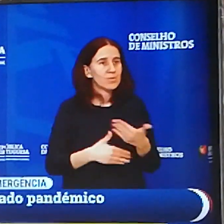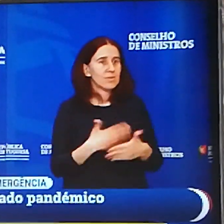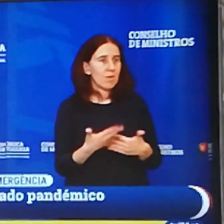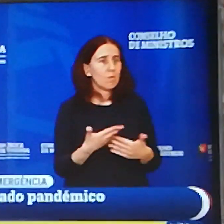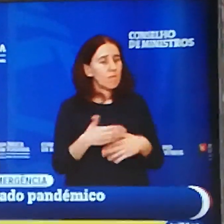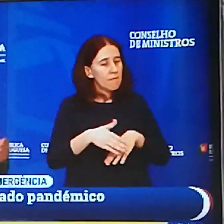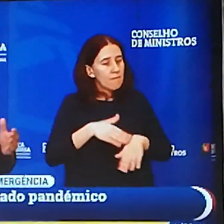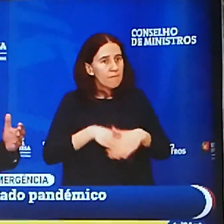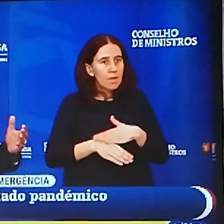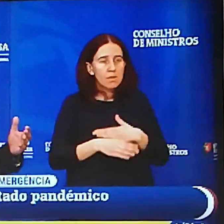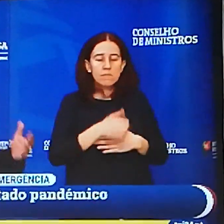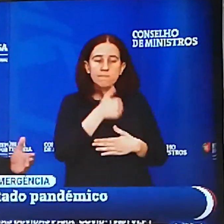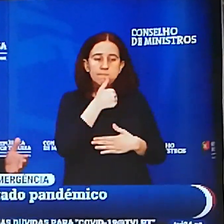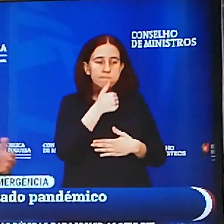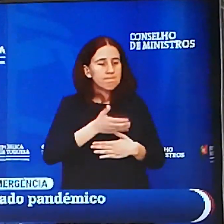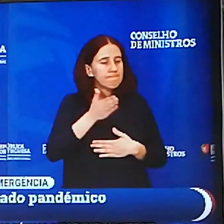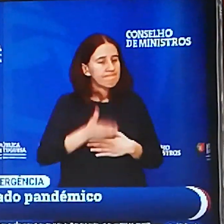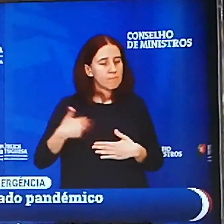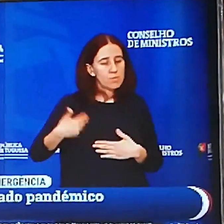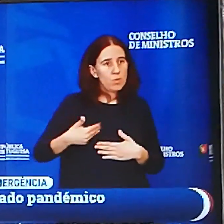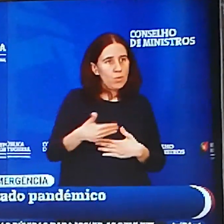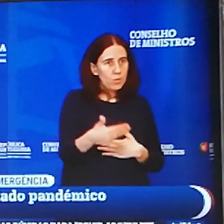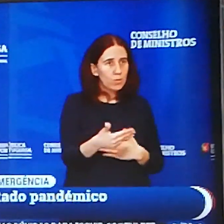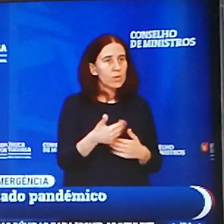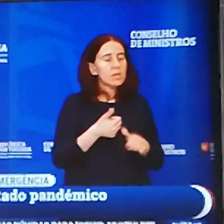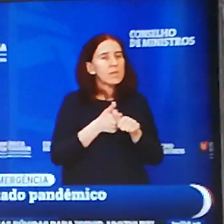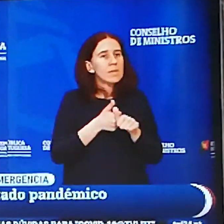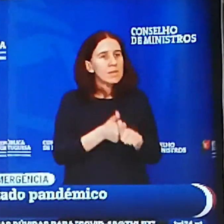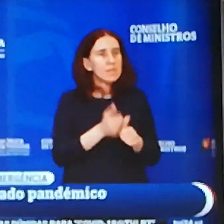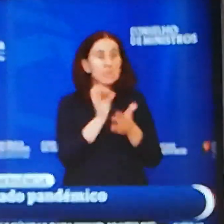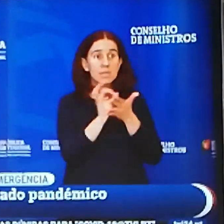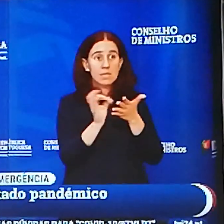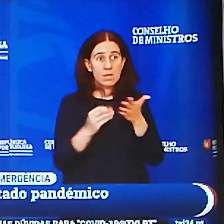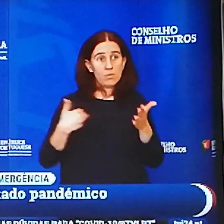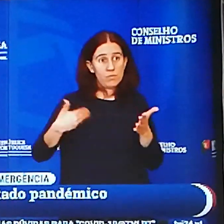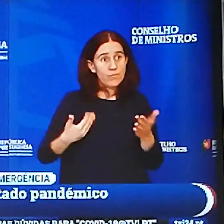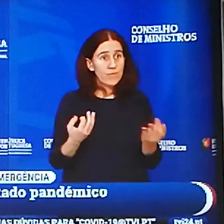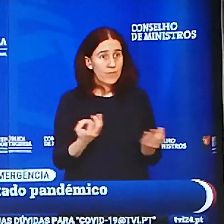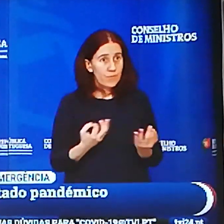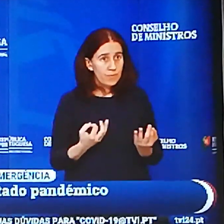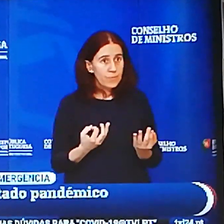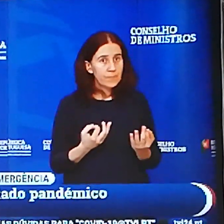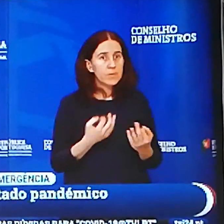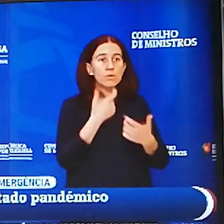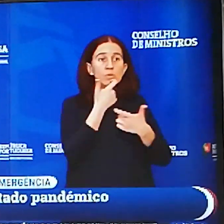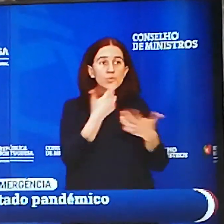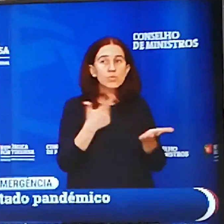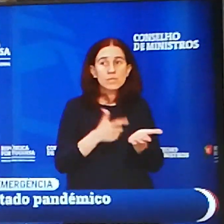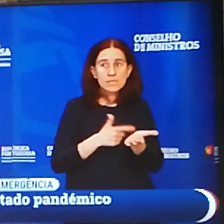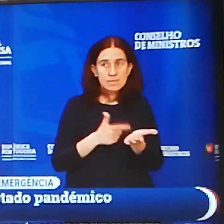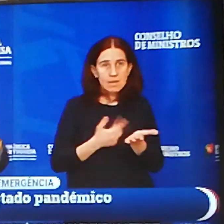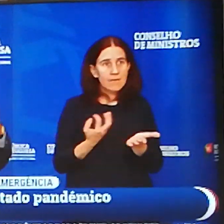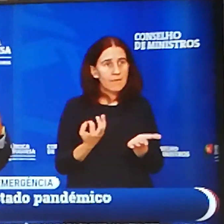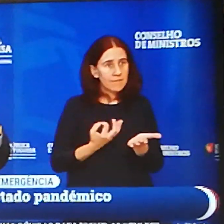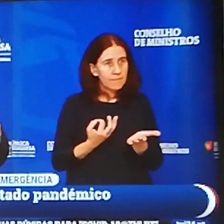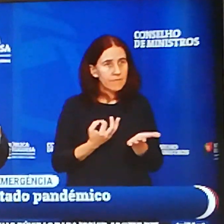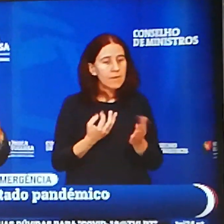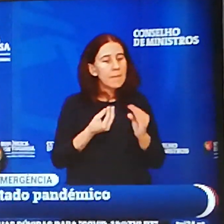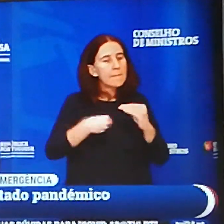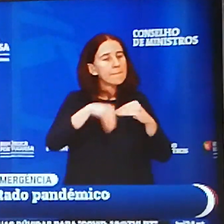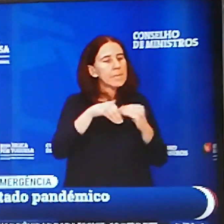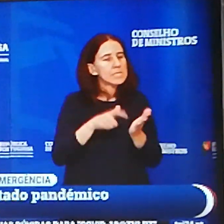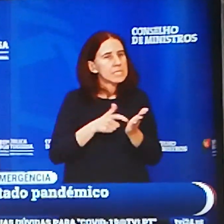e falo-á com a mesma determinação com que tem feito e de acordo com o mesmo critério que tem feito. Fazemos tudo o que é necessário, nada mais